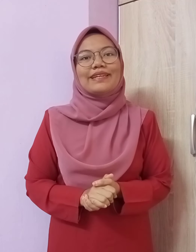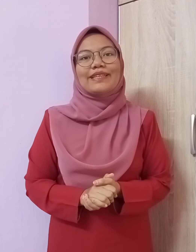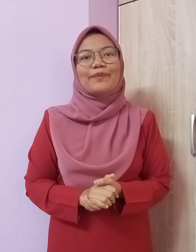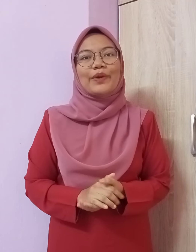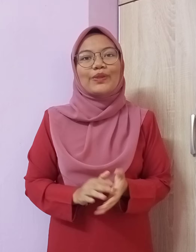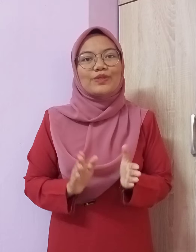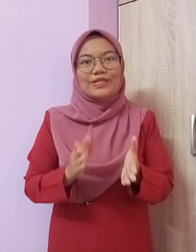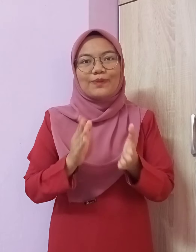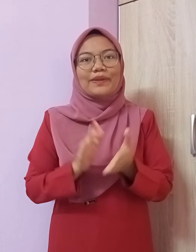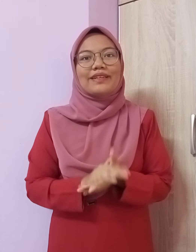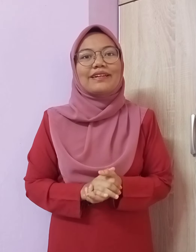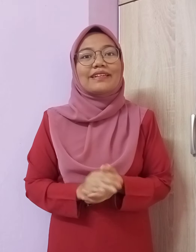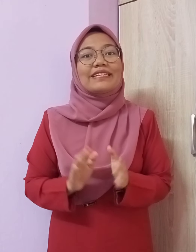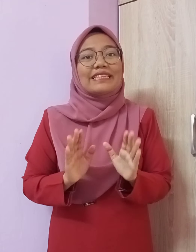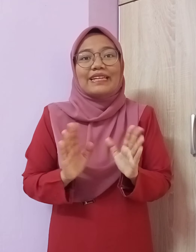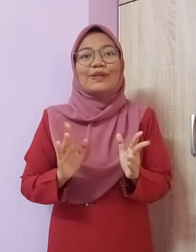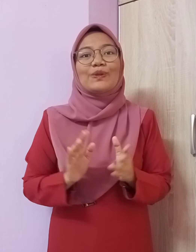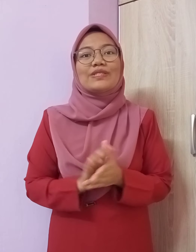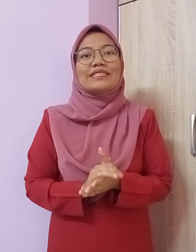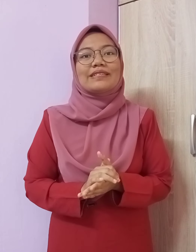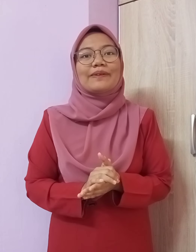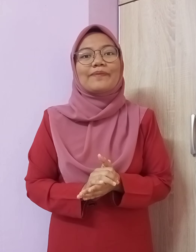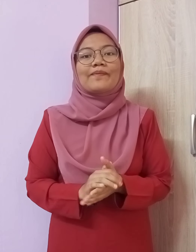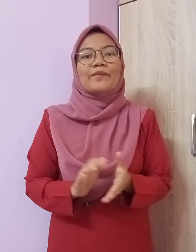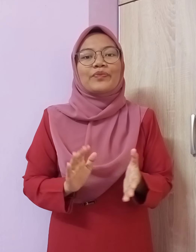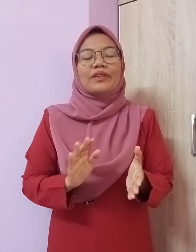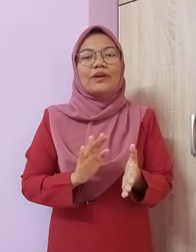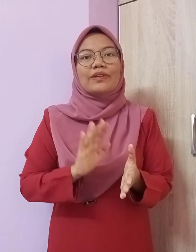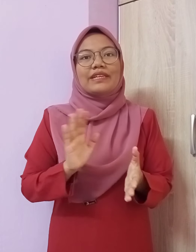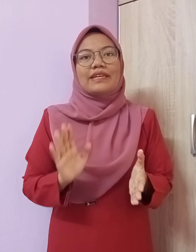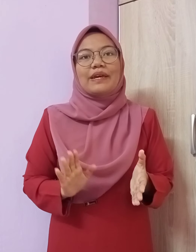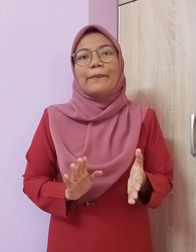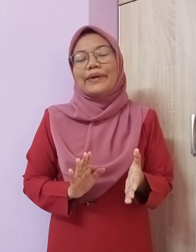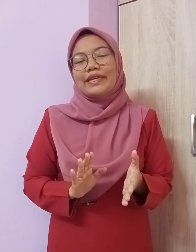yatim piatu jika pantang larang ini tiada logiknya. Okey, baiklah.